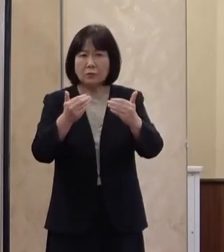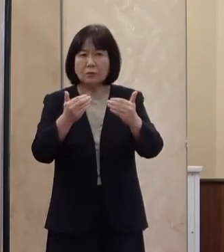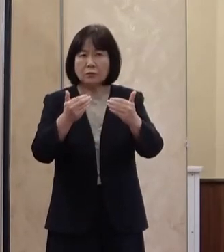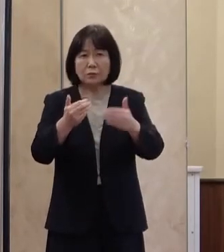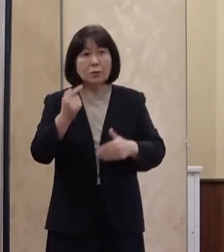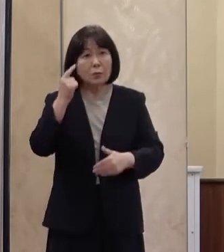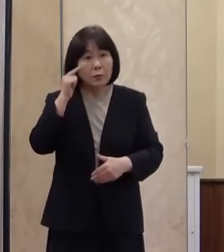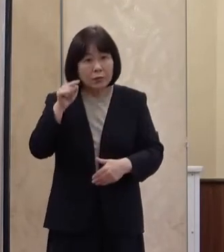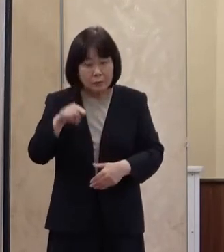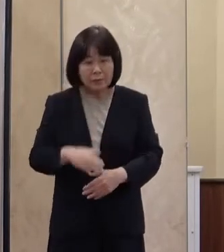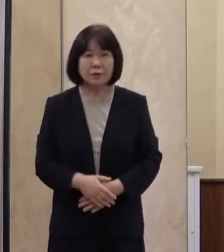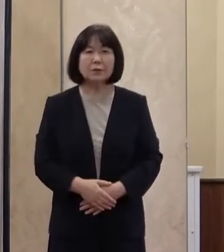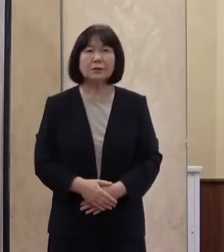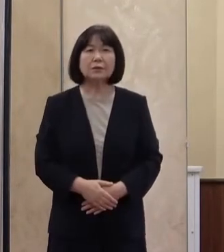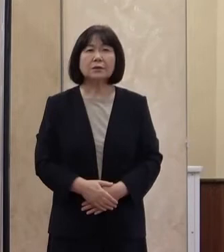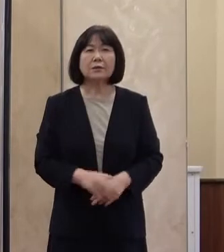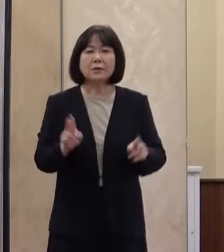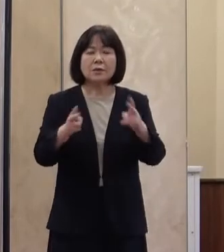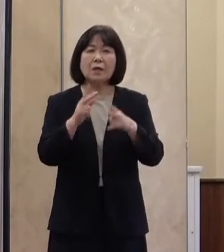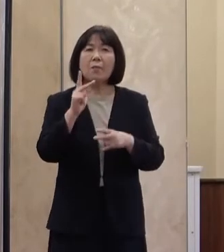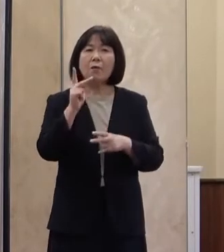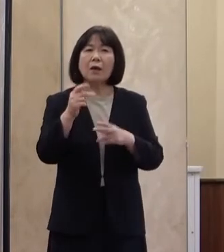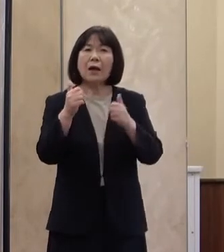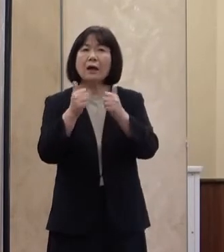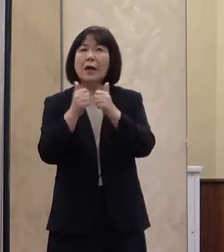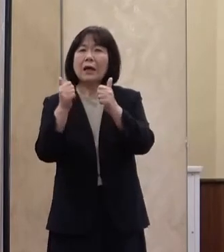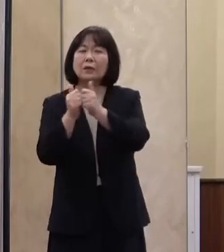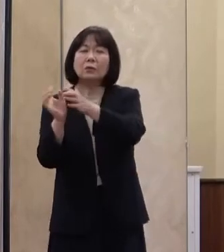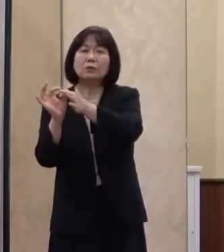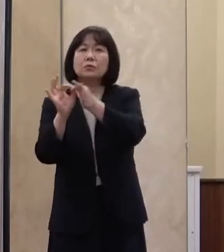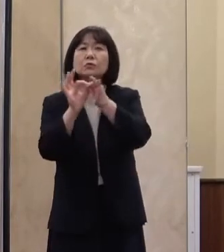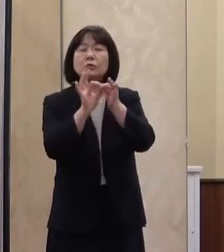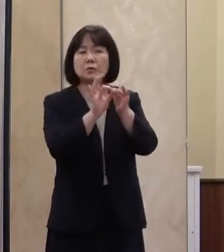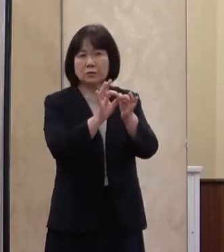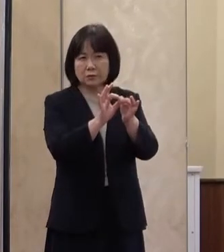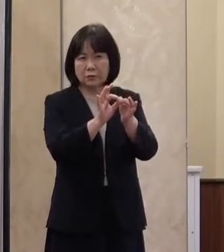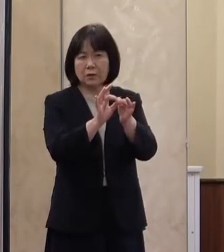思うんですが、まあ、専門家会議などを通じて